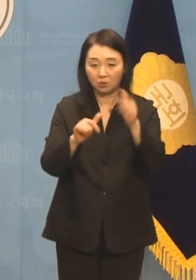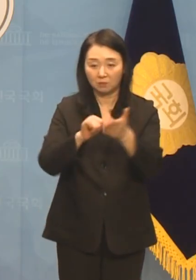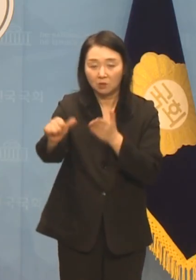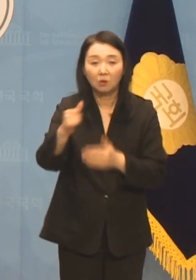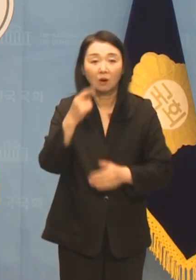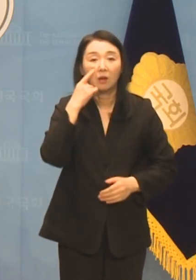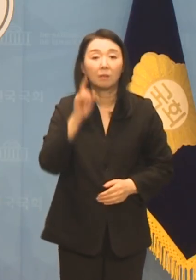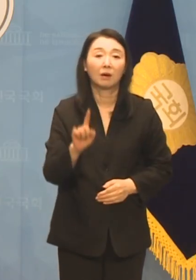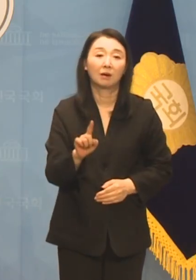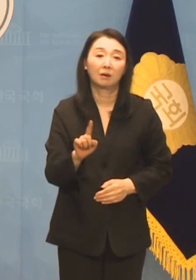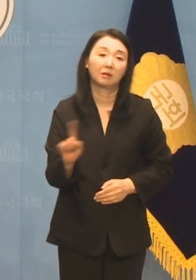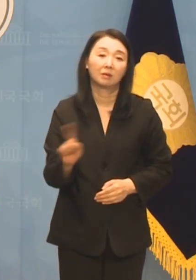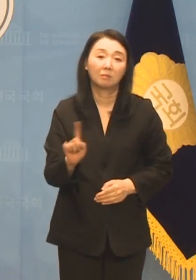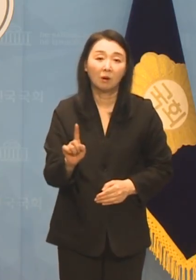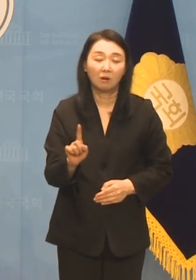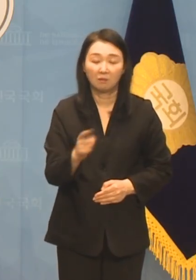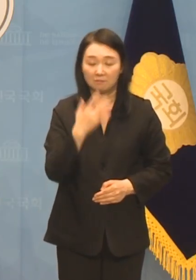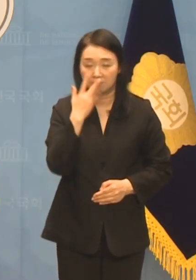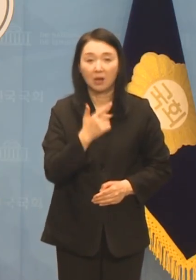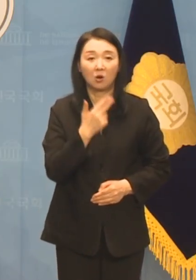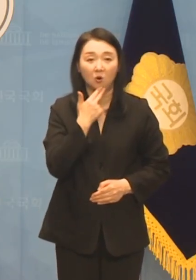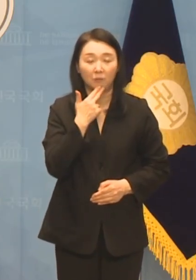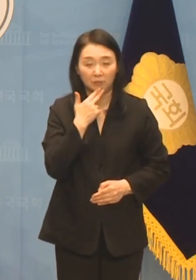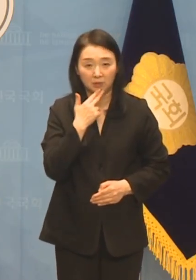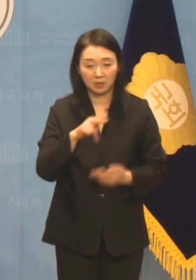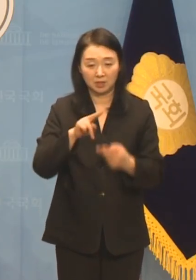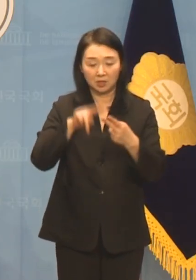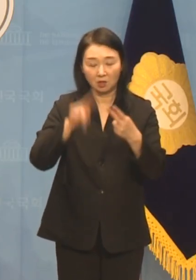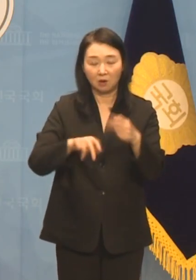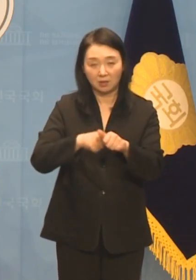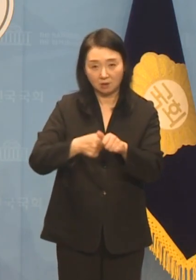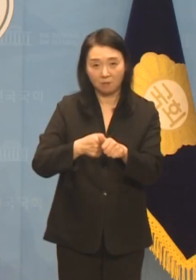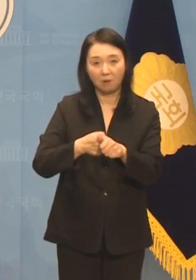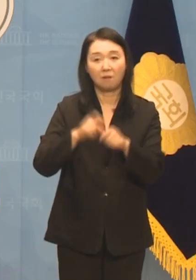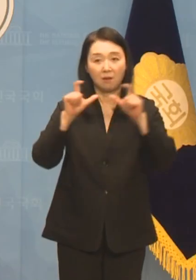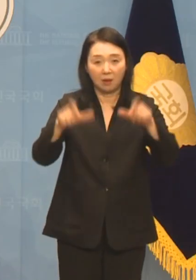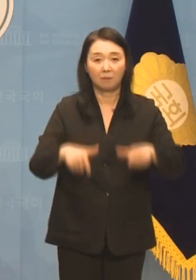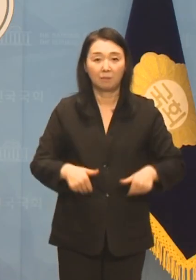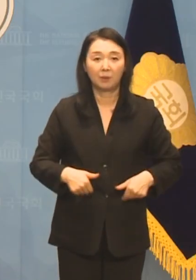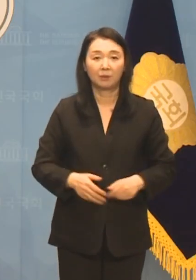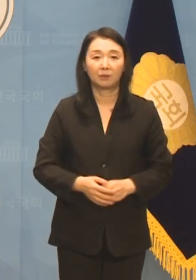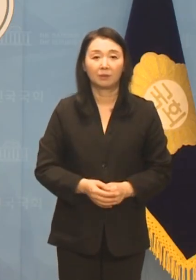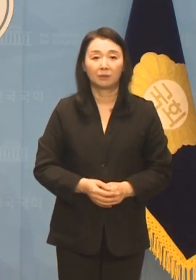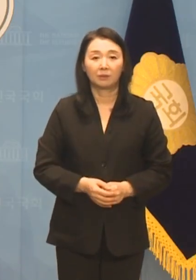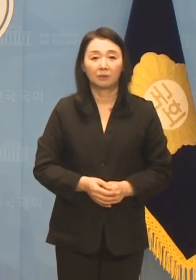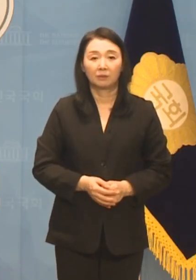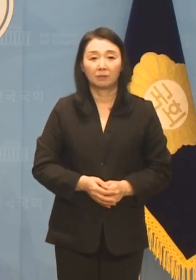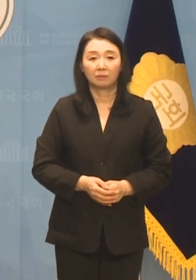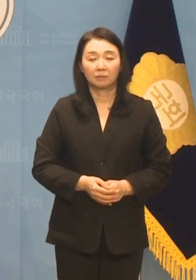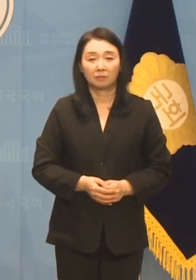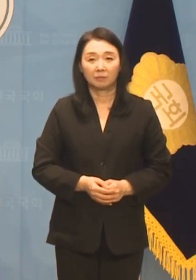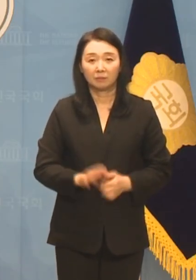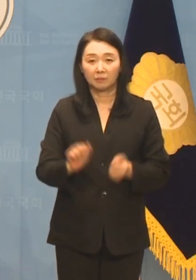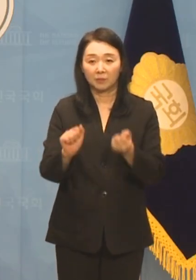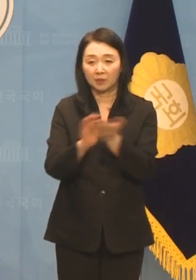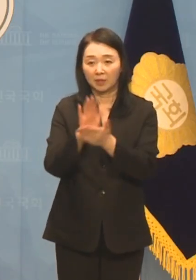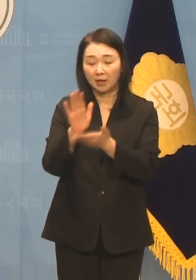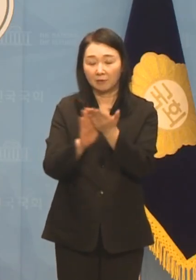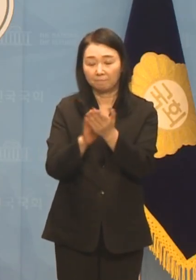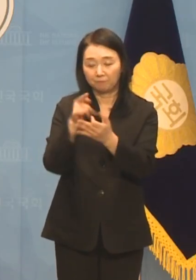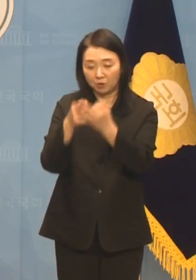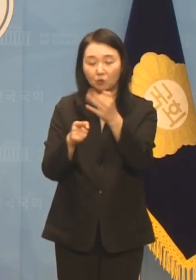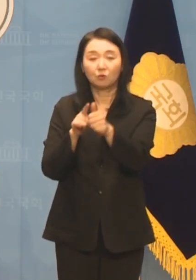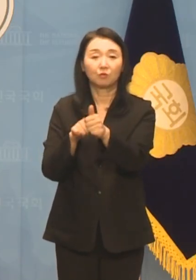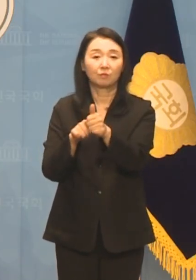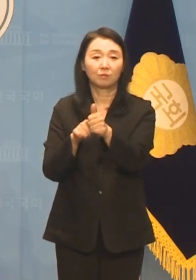지운다면 이 또한 빠짐없이 형사처벌의 대상이 되어야 합니다. 내란 속의 윤석열은